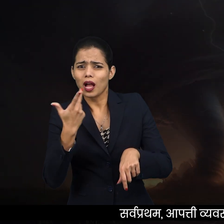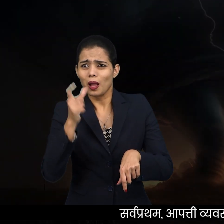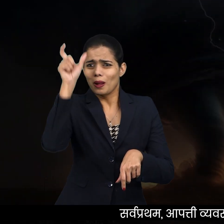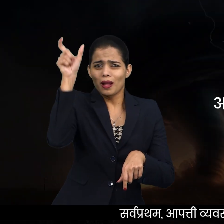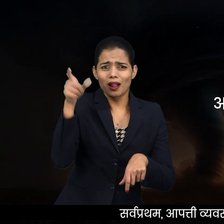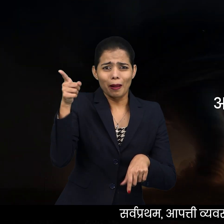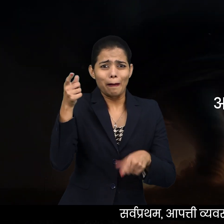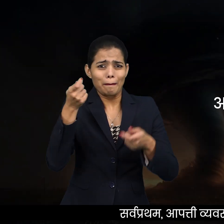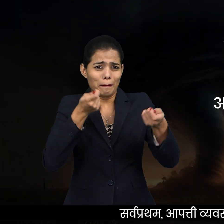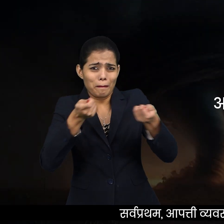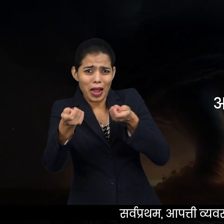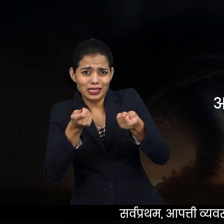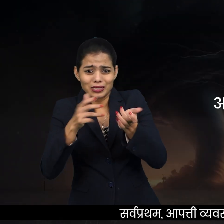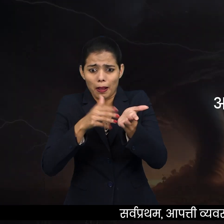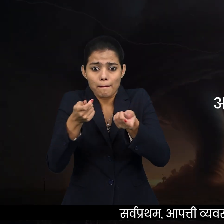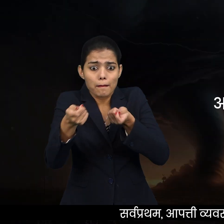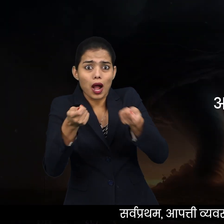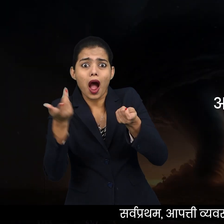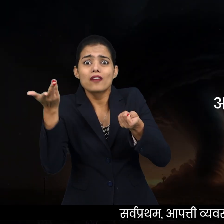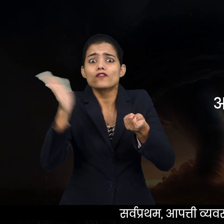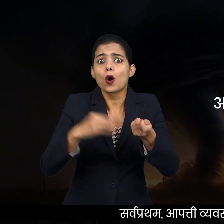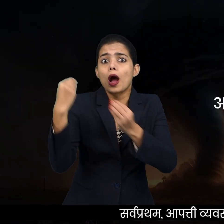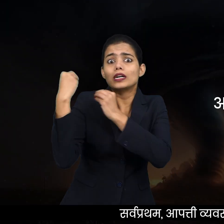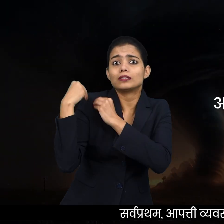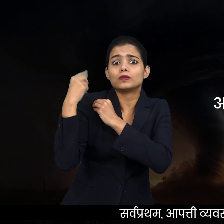सर्वप्रथम, आपत्ती व्यवस्थापन म्हणजे काय?